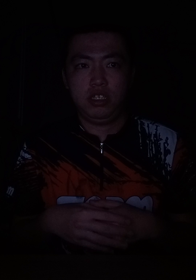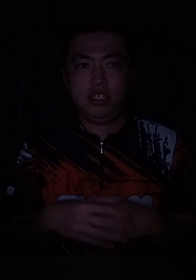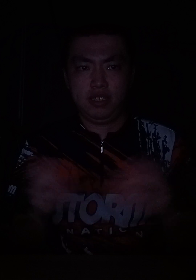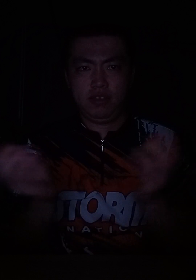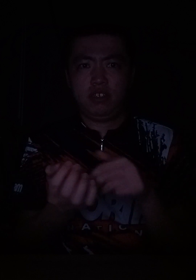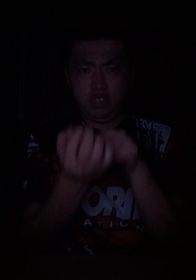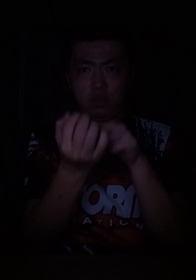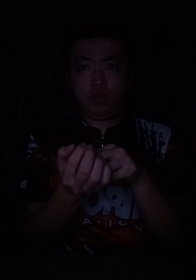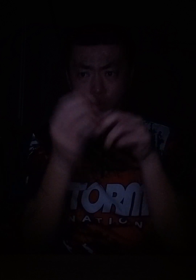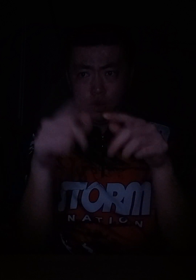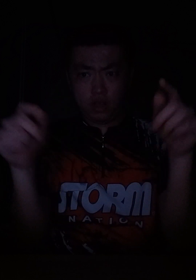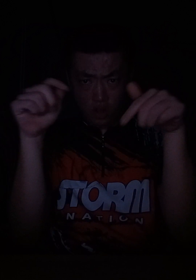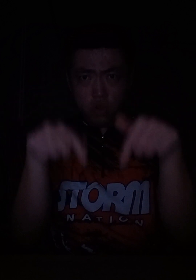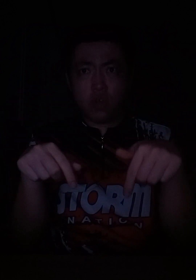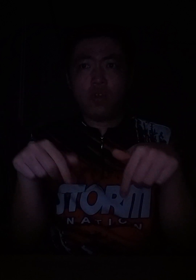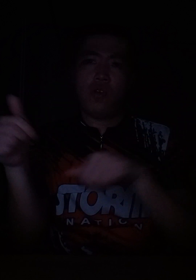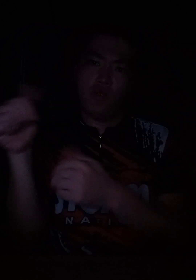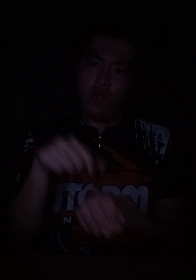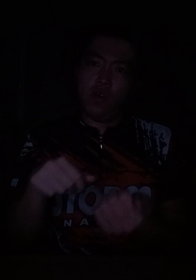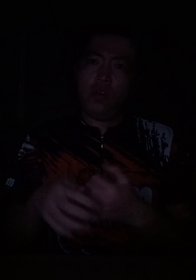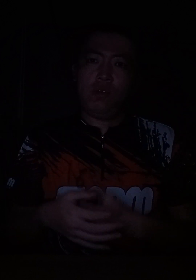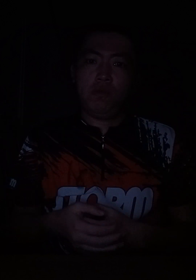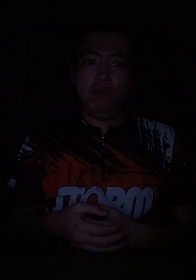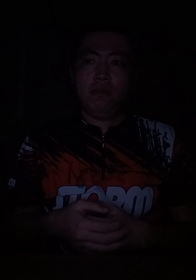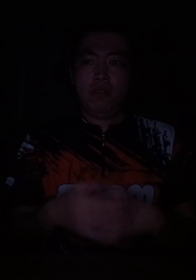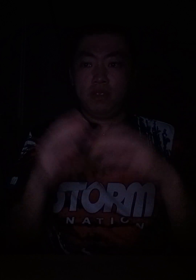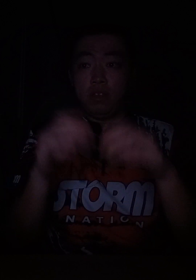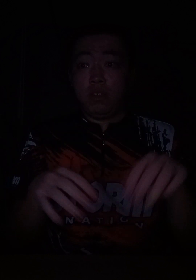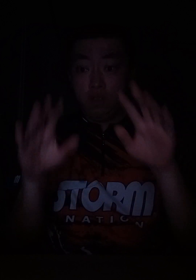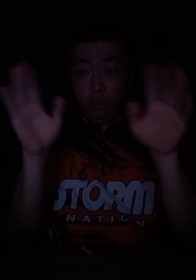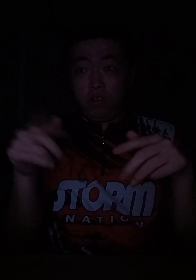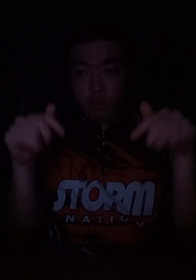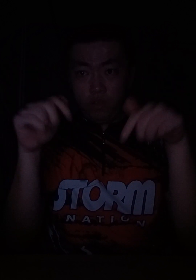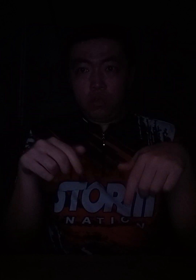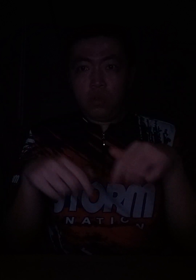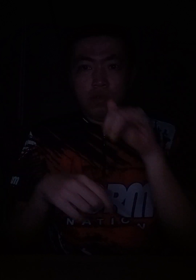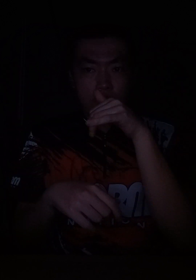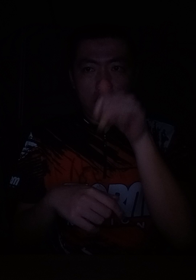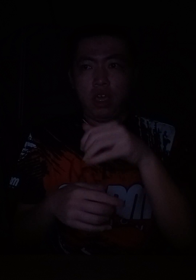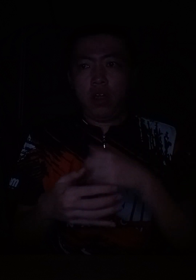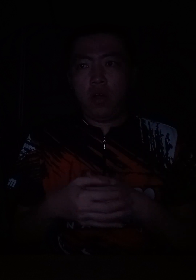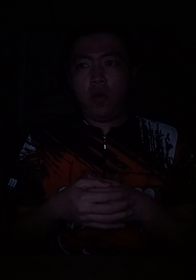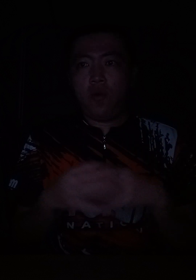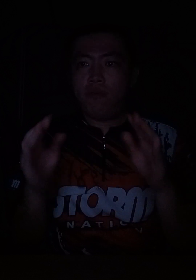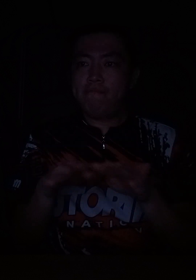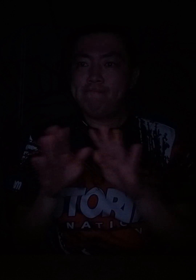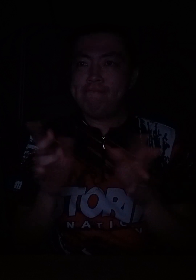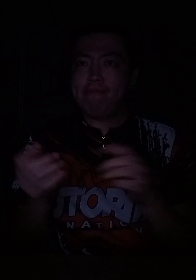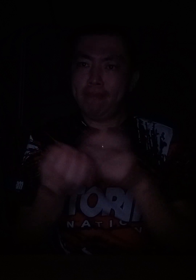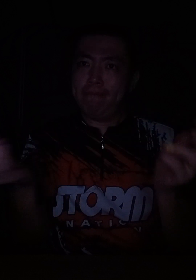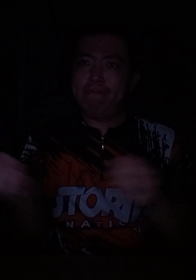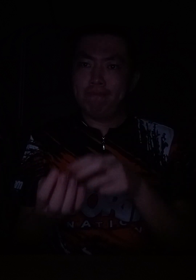사람이 승강기 통로 바닥에 쓰러져 있습니다. 수십 미터 높이에서 떨어진 것으로 보이는데 소방대원들이 조심스럽게 피해자를